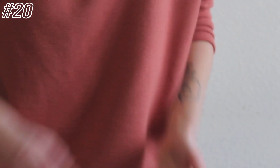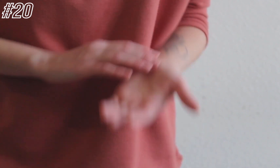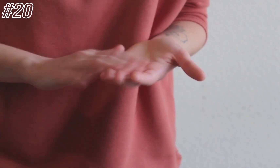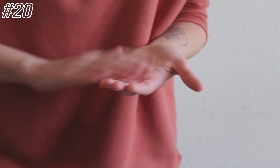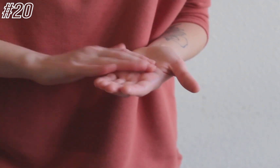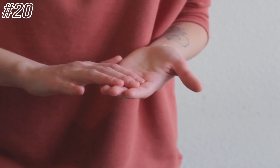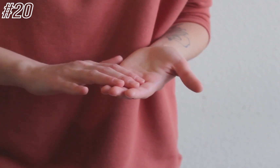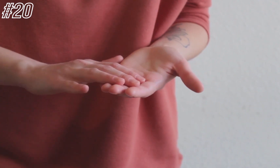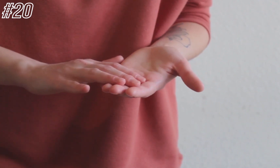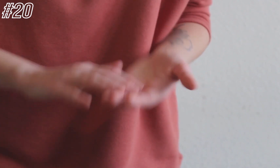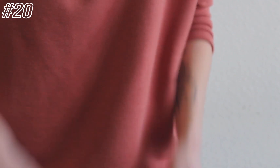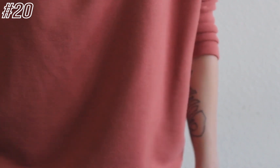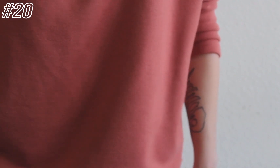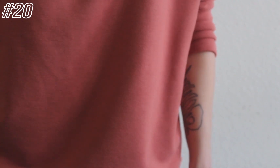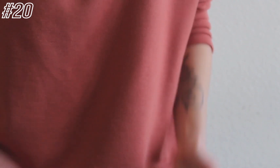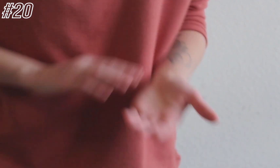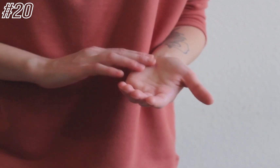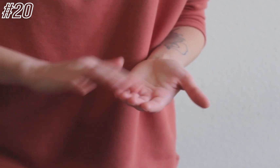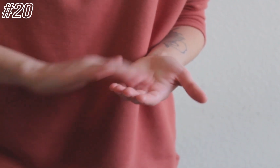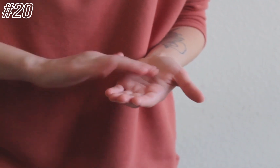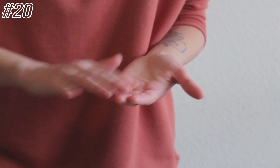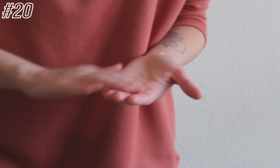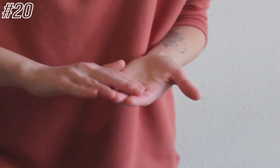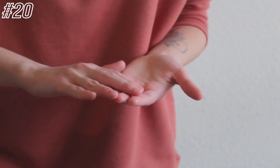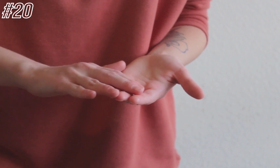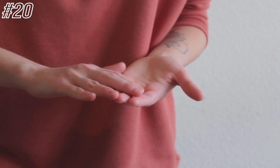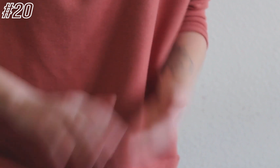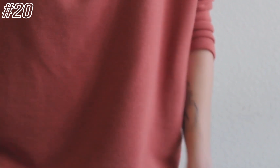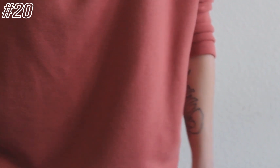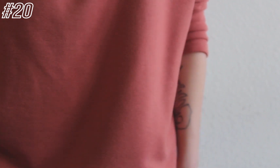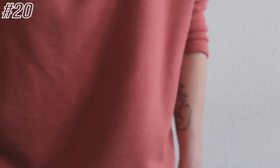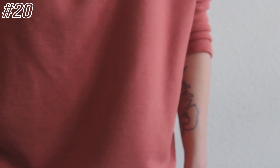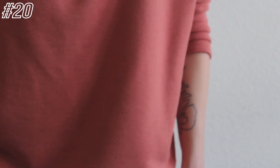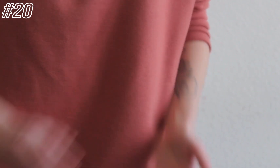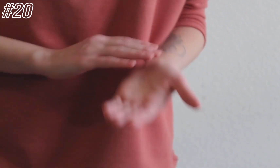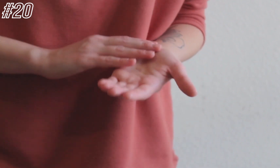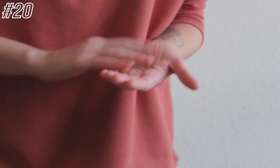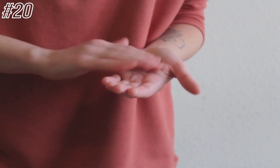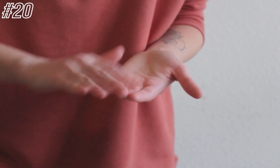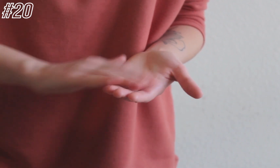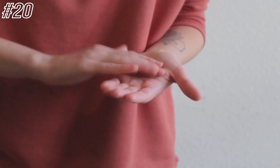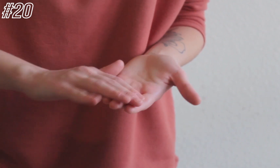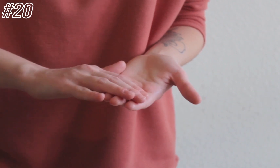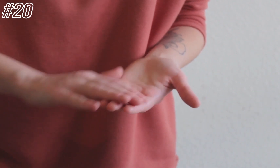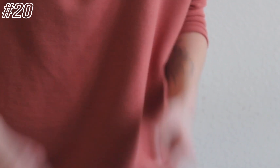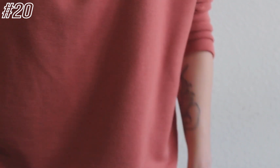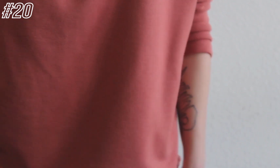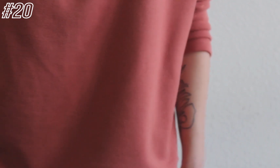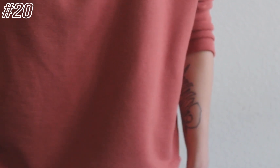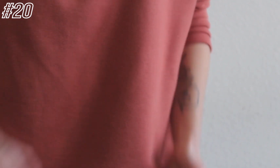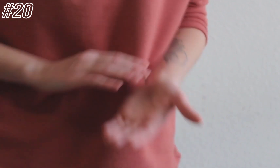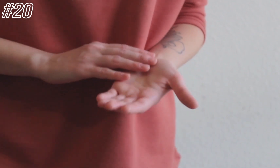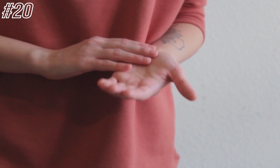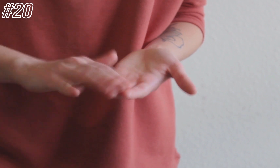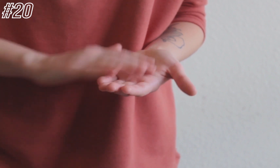に2回軽くさすります。右手の大きな指関節を少し曲げましょう。 他の指関節